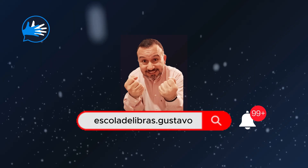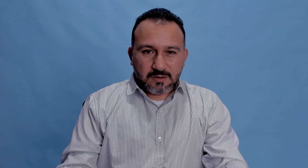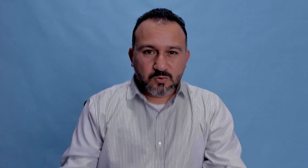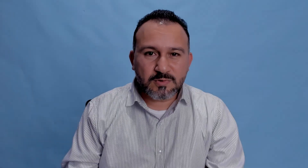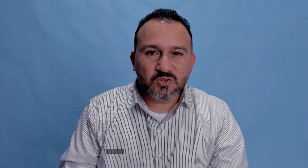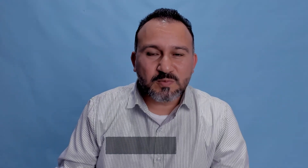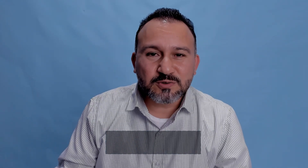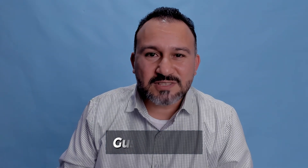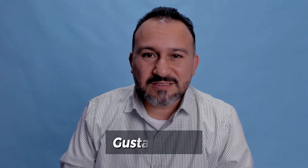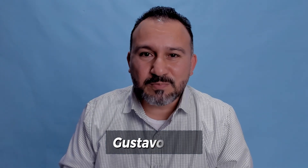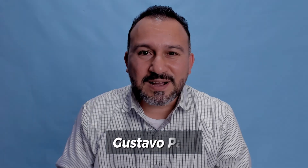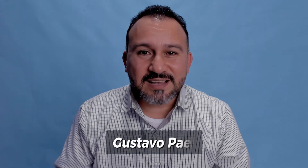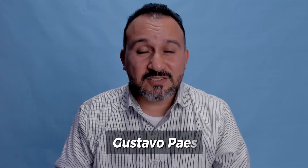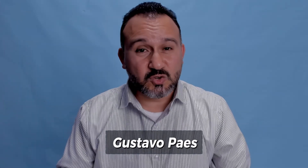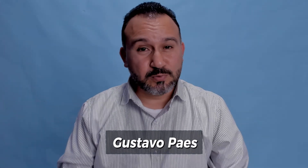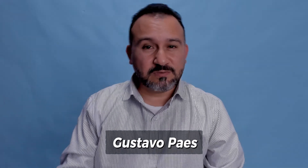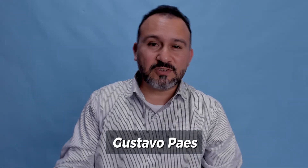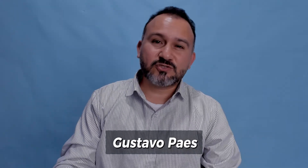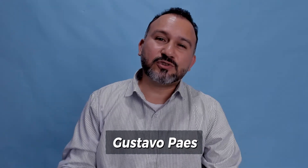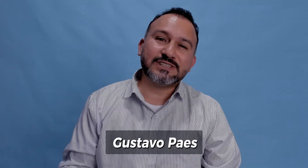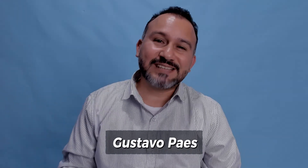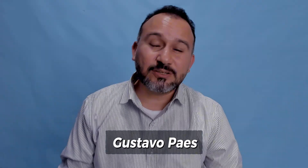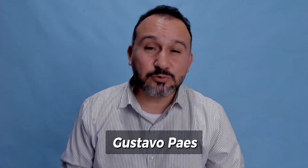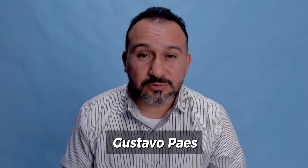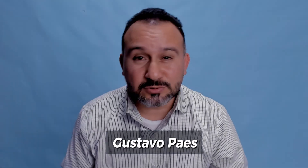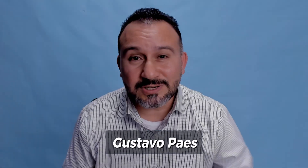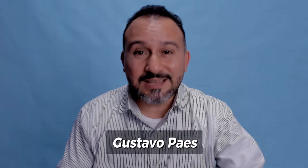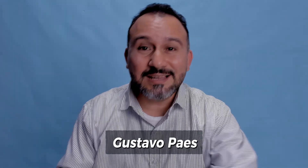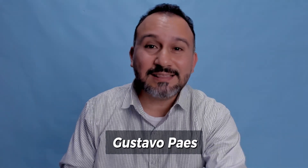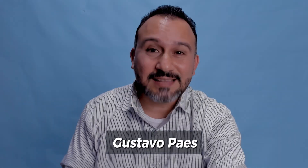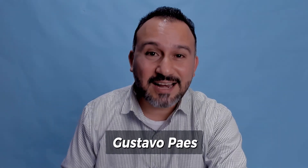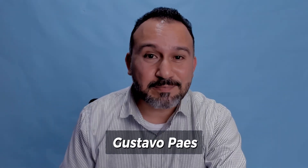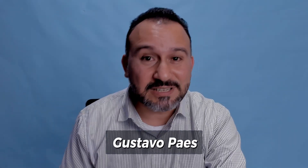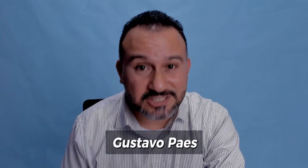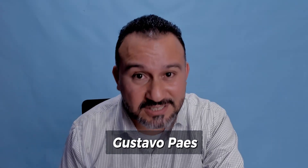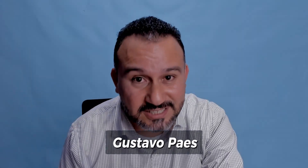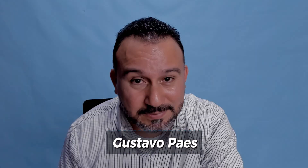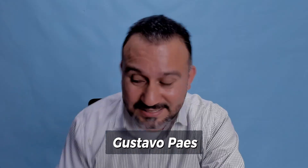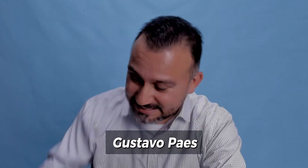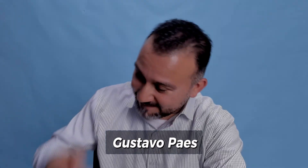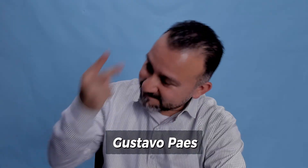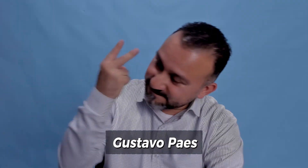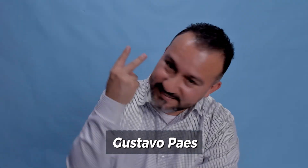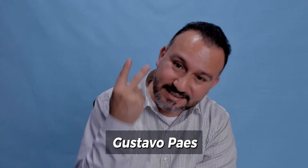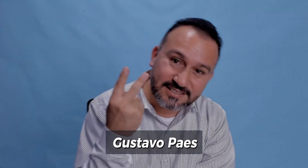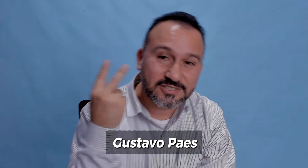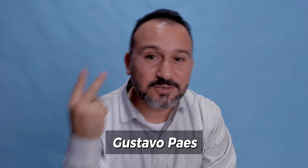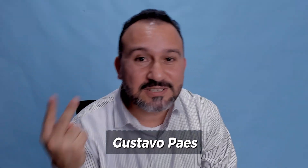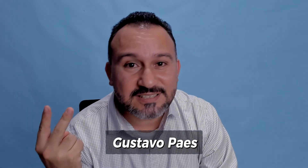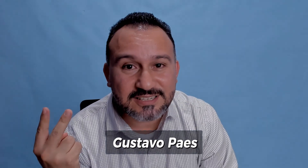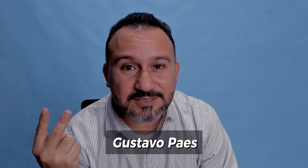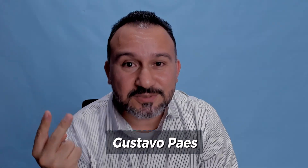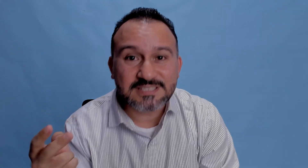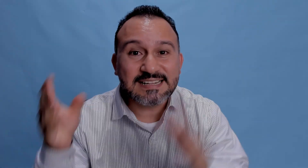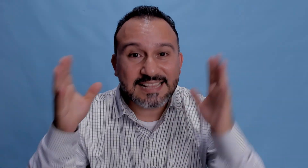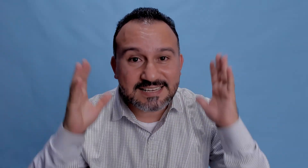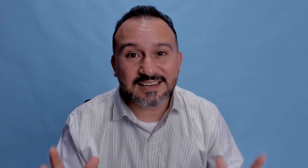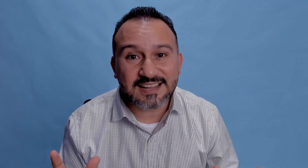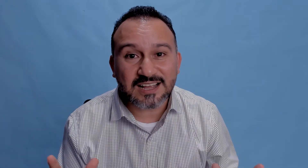O meu nome é Gustavo Paes, sou professor, tradutor e intérprete de Libras há 22 anos. E nesse canal